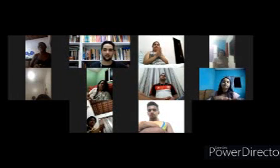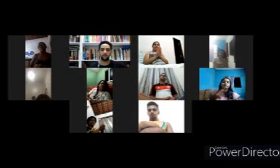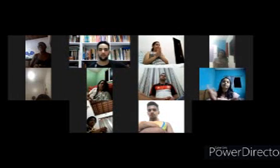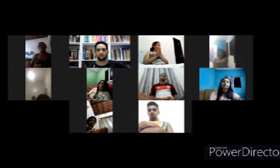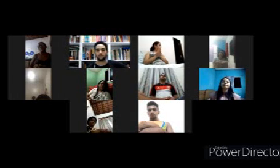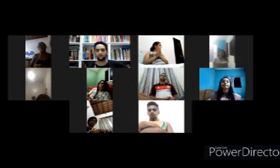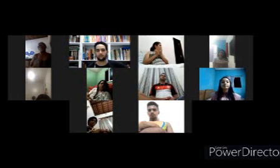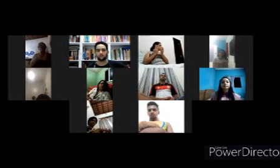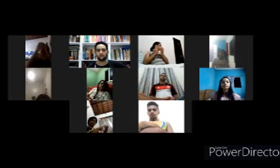Caderno.